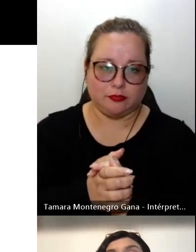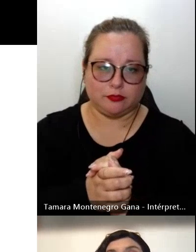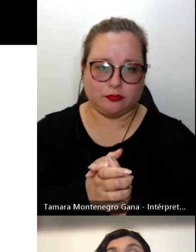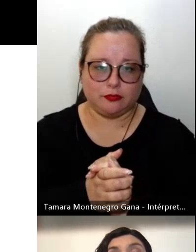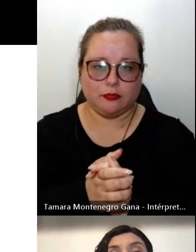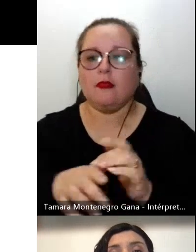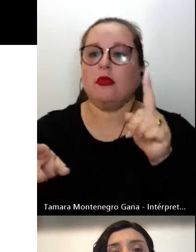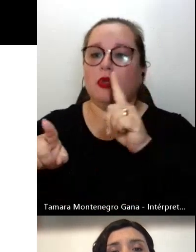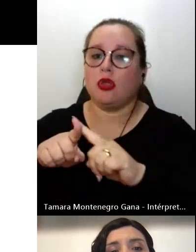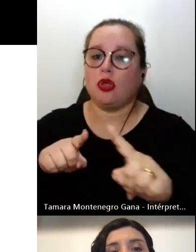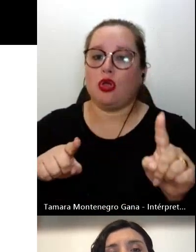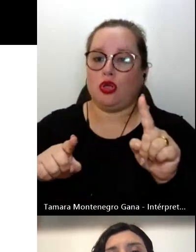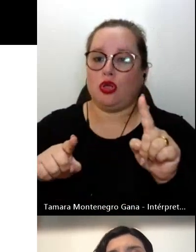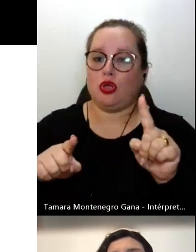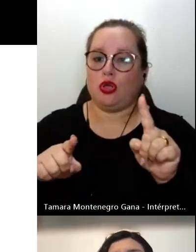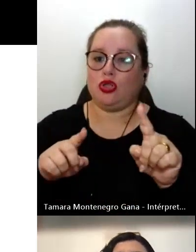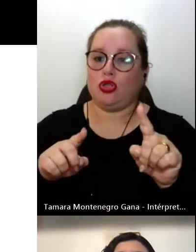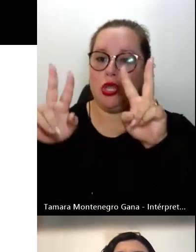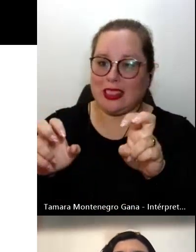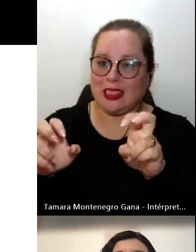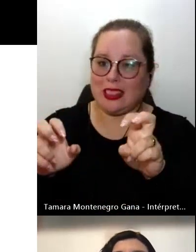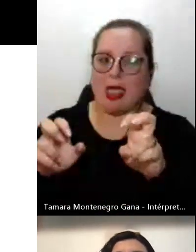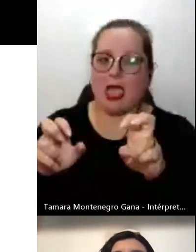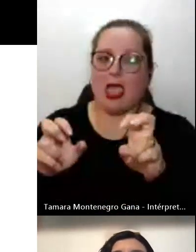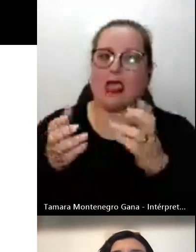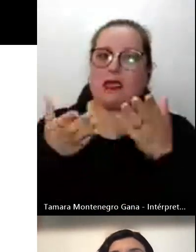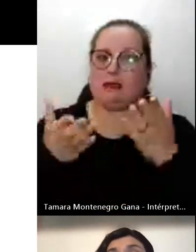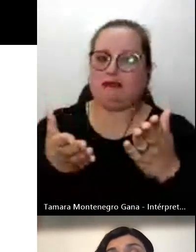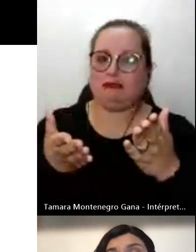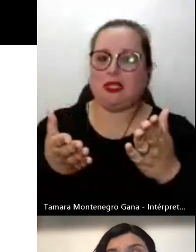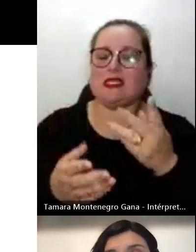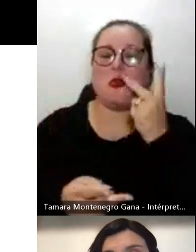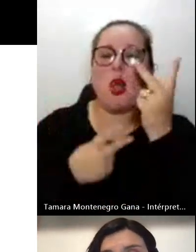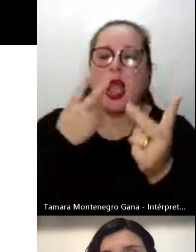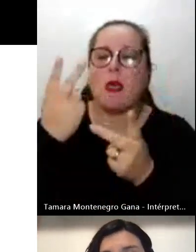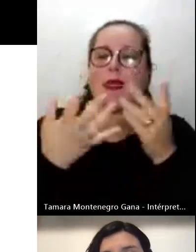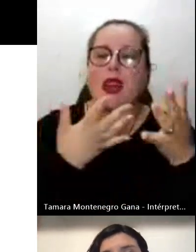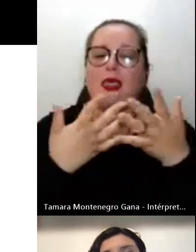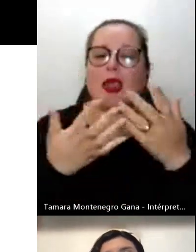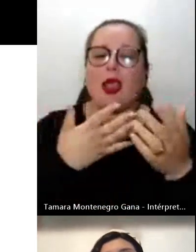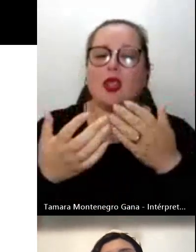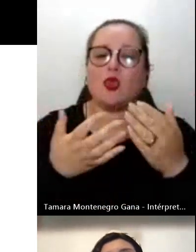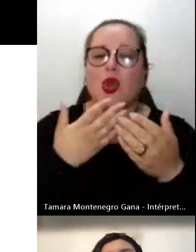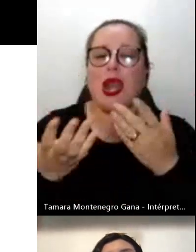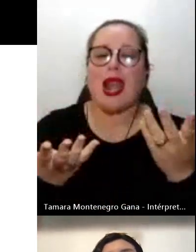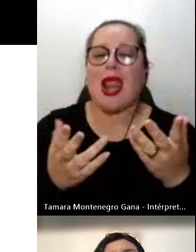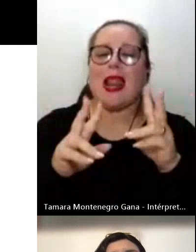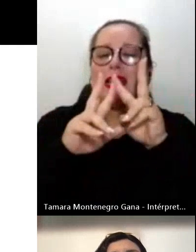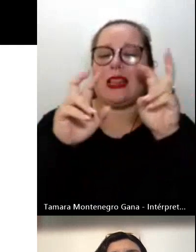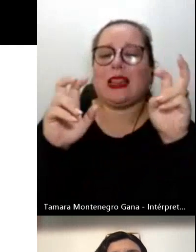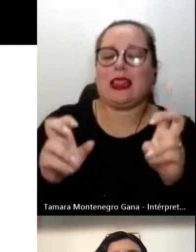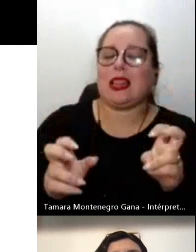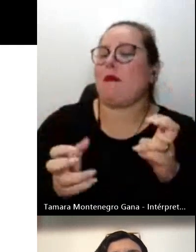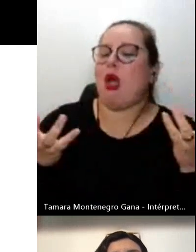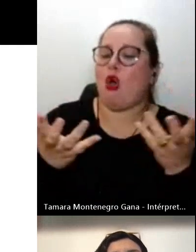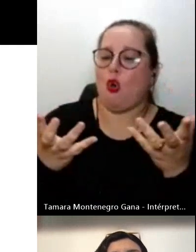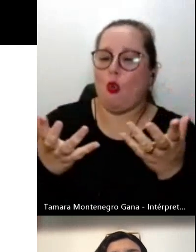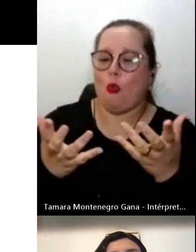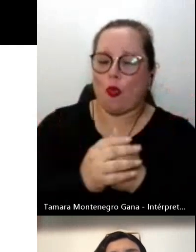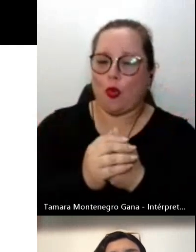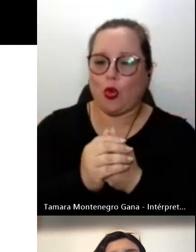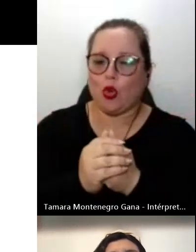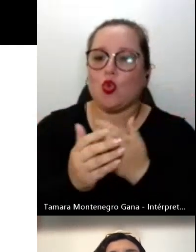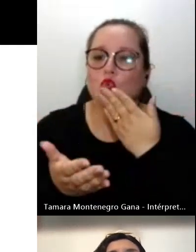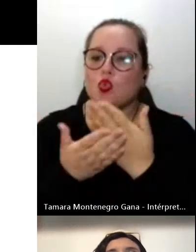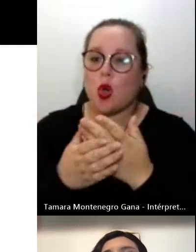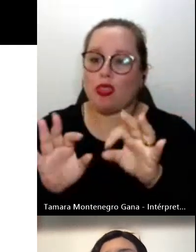Otro de los principios es una mirada naturalmente más holística de la manera en que los